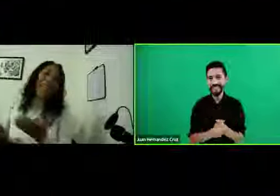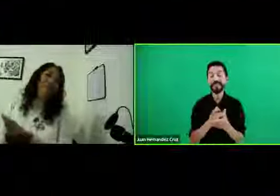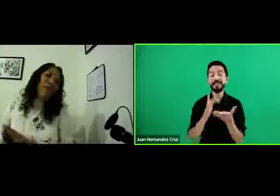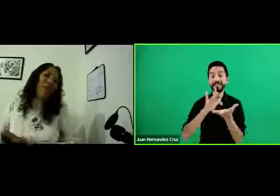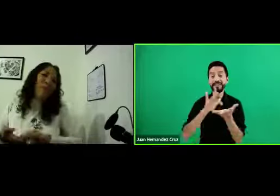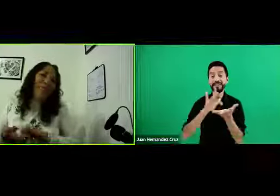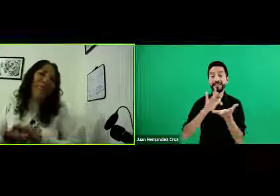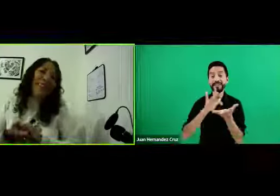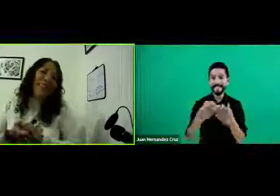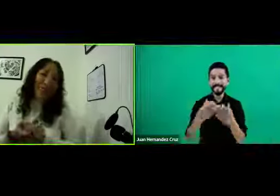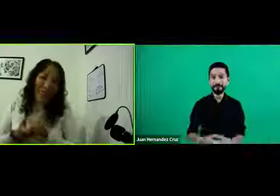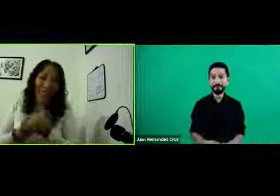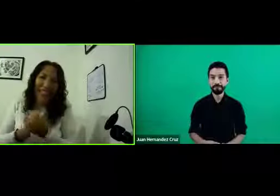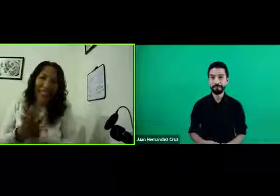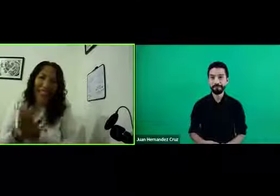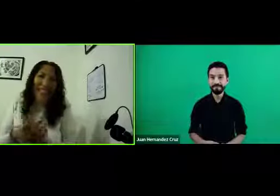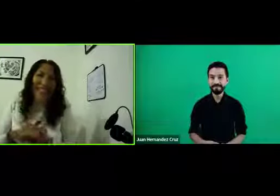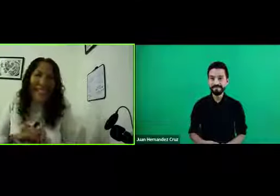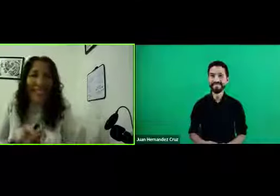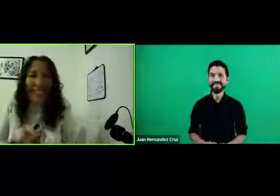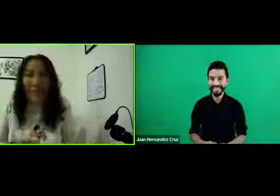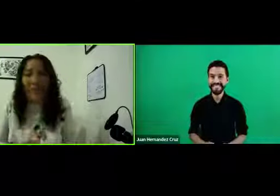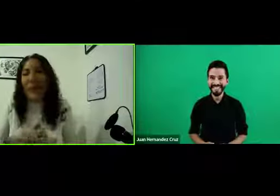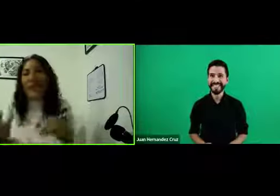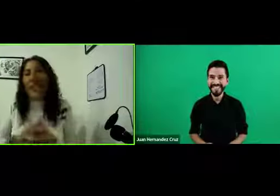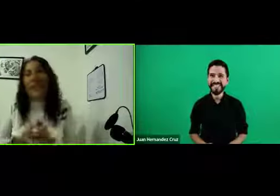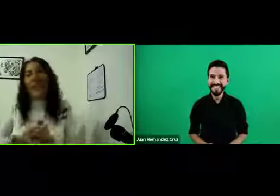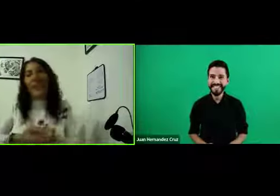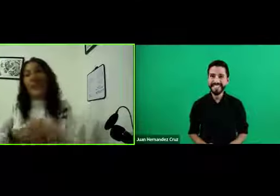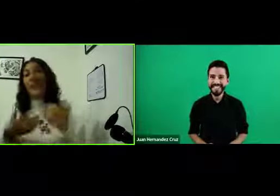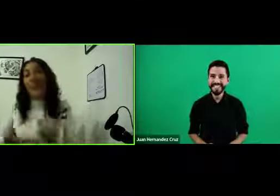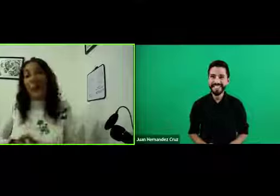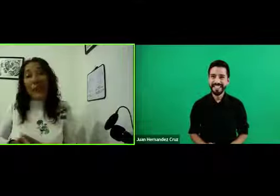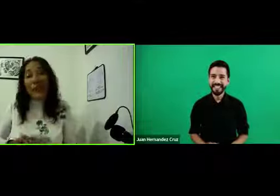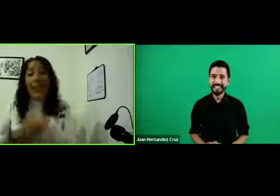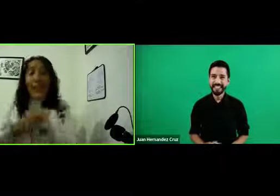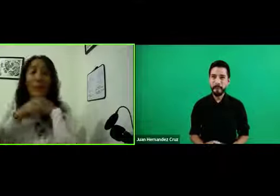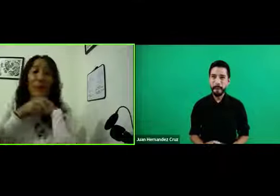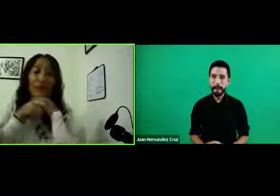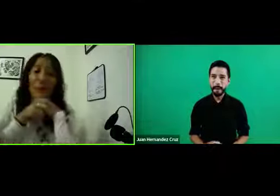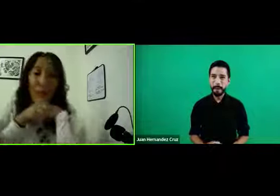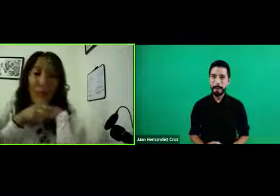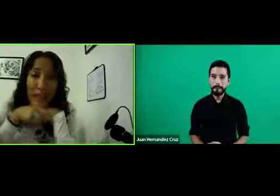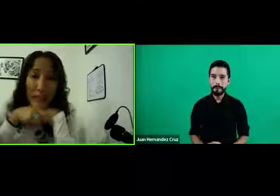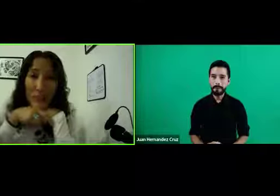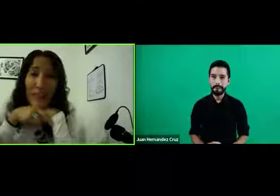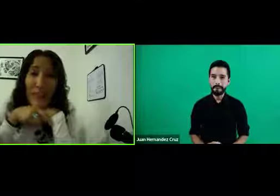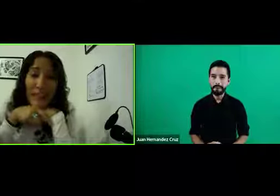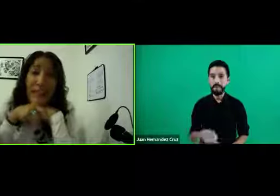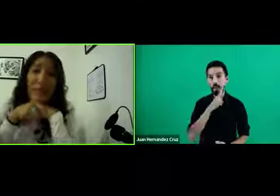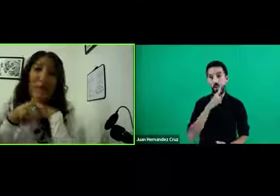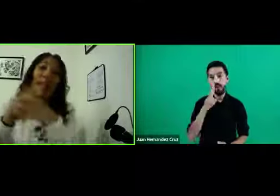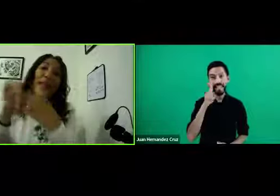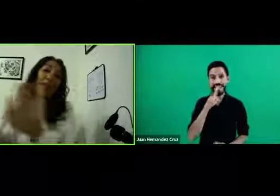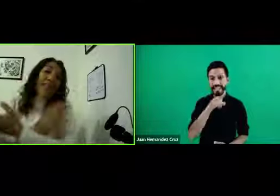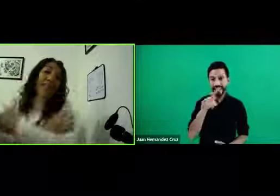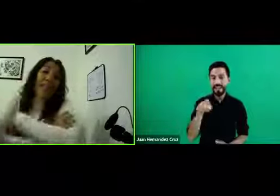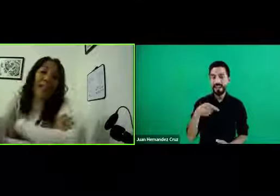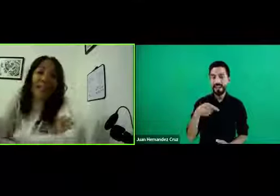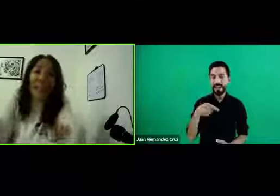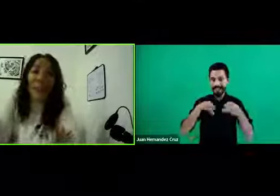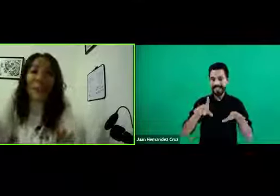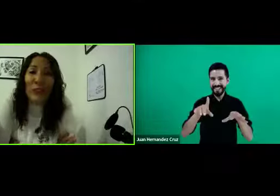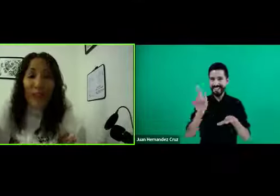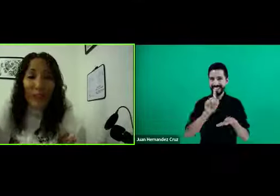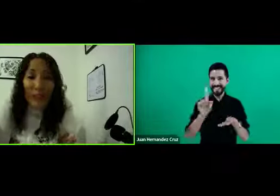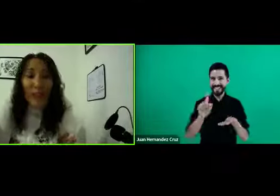Ya les Pero iremos muchísimas gracias. avisando. Ya les iremos avisando en estas noticias, pues no te pierdas, Juan, para pues estar